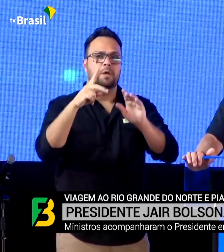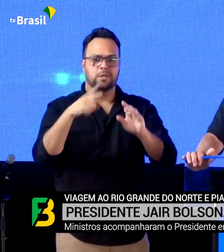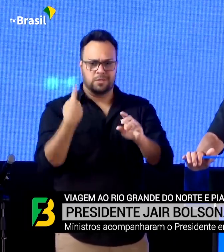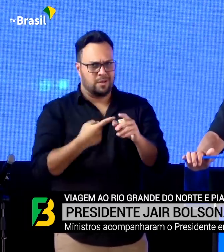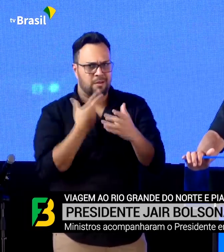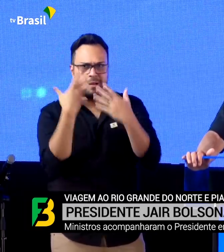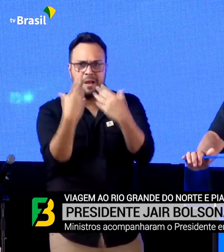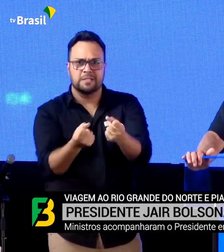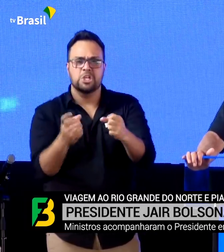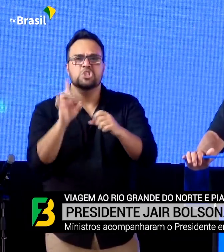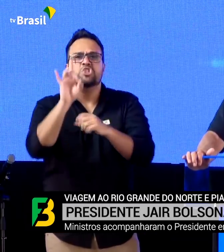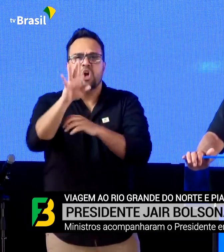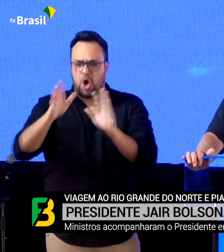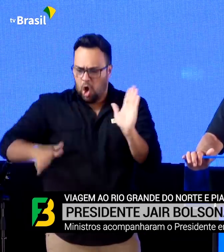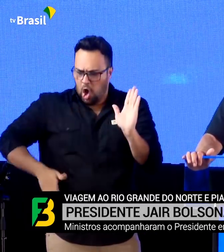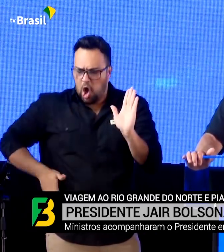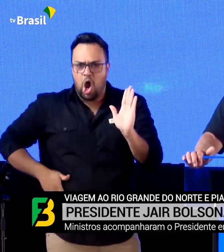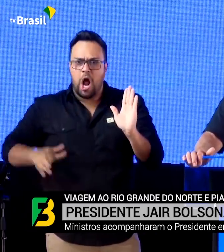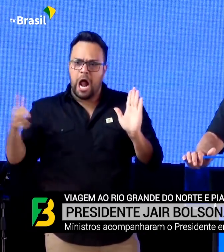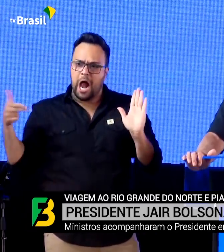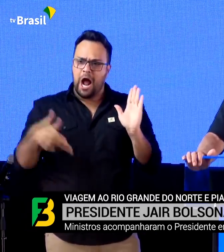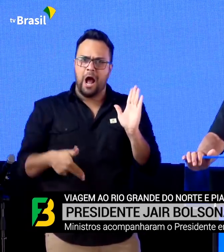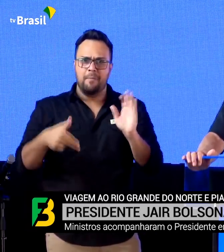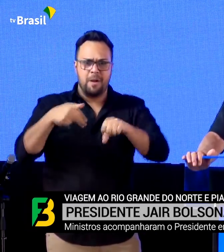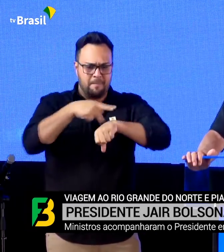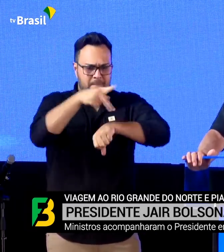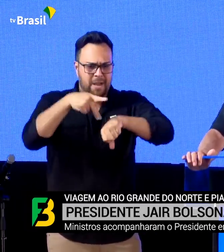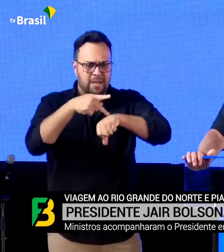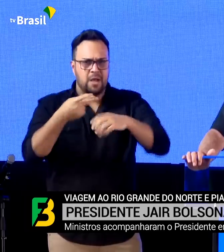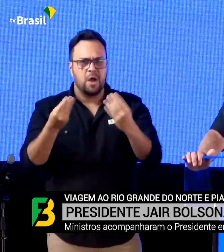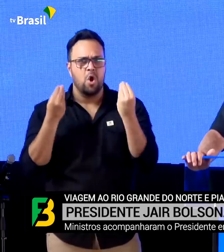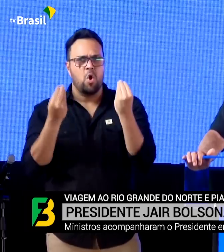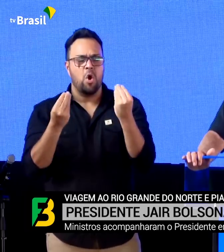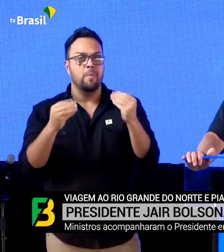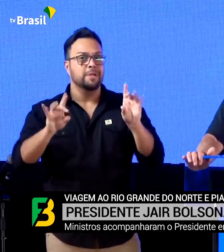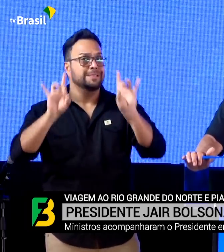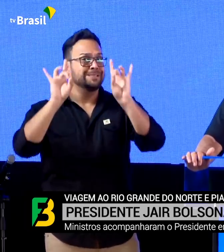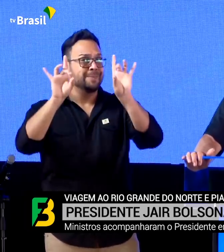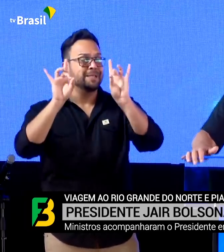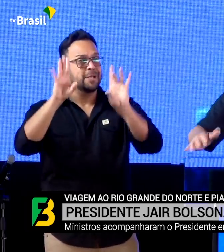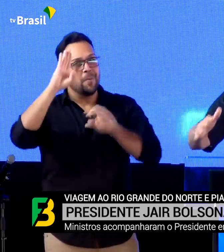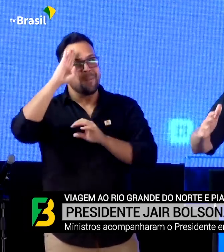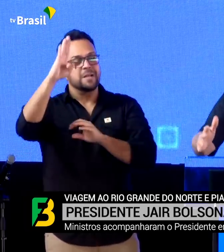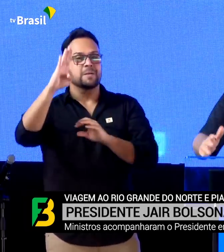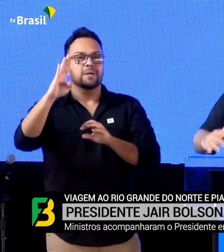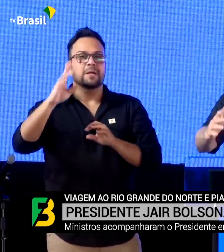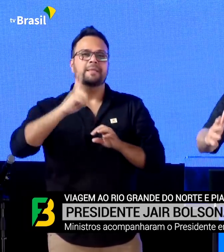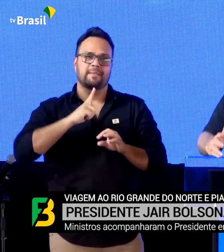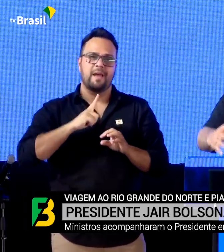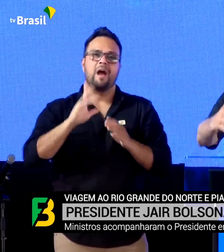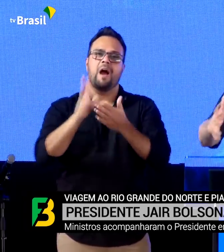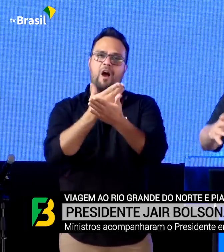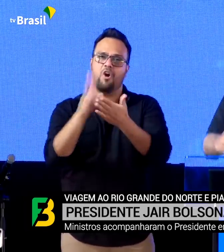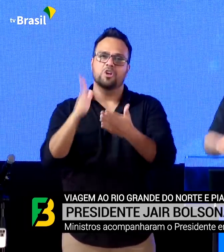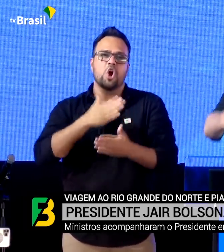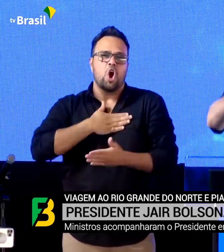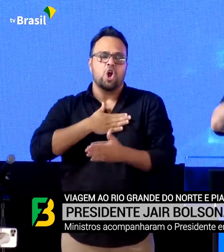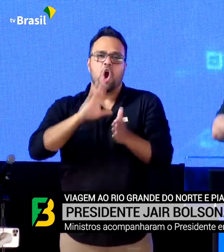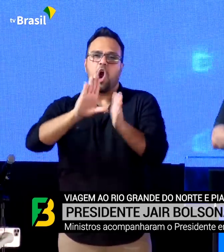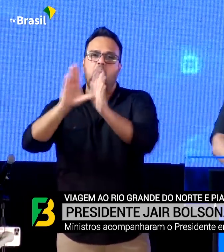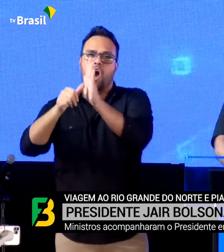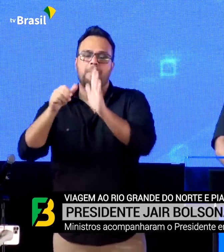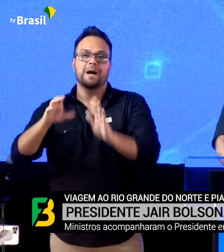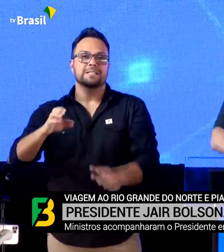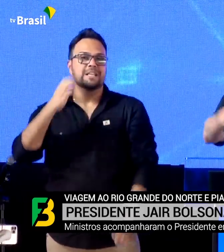que apenas bandidos tenham armas em nosso país. Em especial, bandidos que gostam de roubar celular